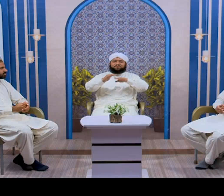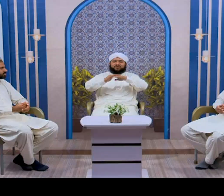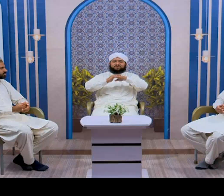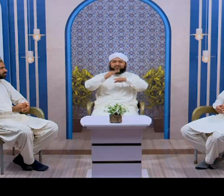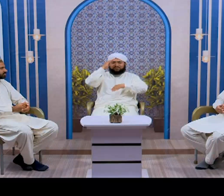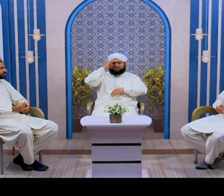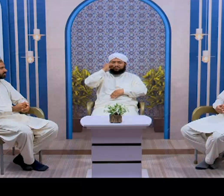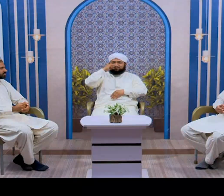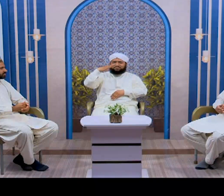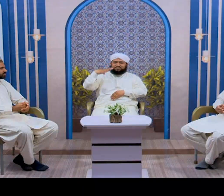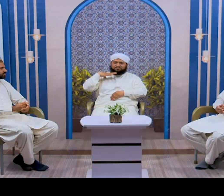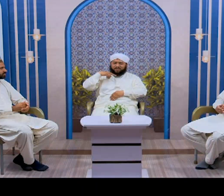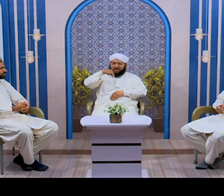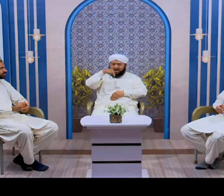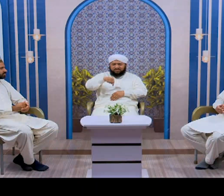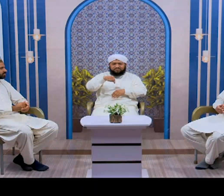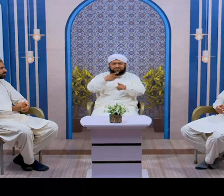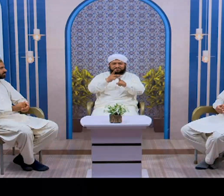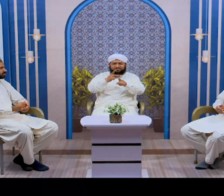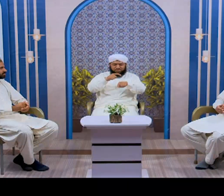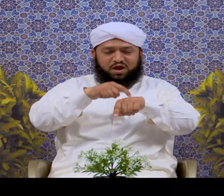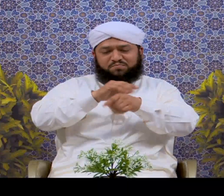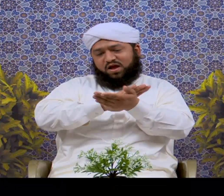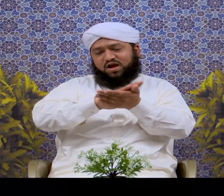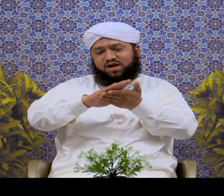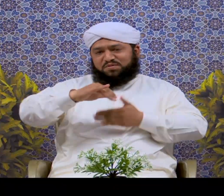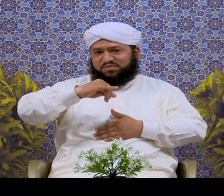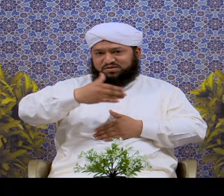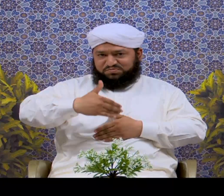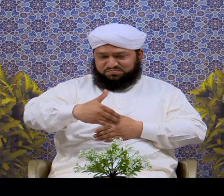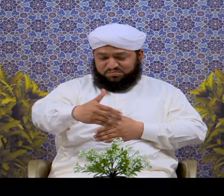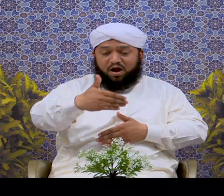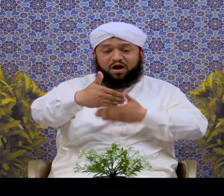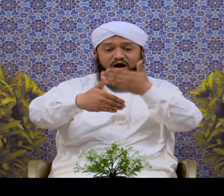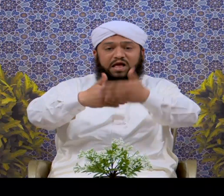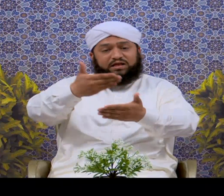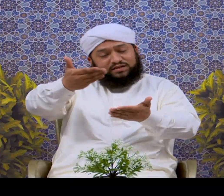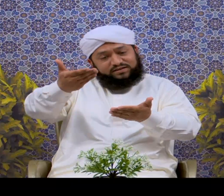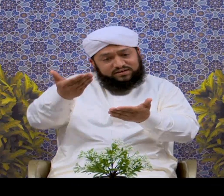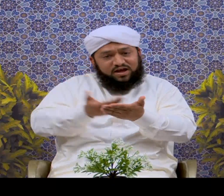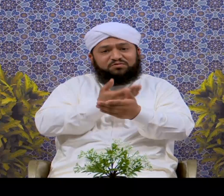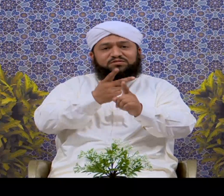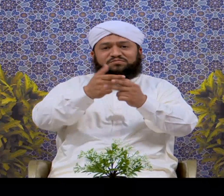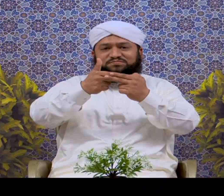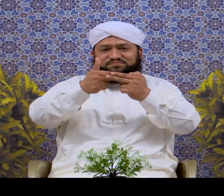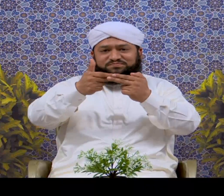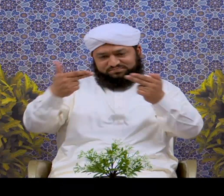اسلامی بھائیوں، آج کے پروگرام کا وقت اختتام کی طرف بڑھ رہا ہے۔ آئندہ ایک نئے واقعے اور سبق کے ساتھ حاضر ہوں